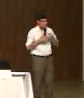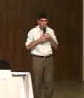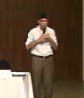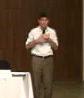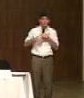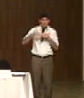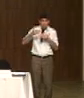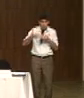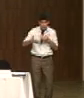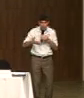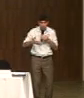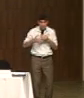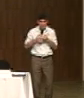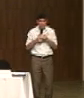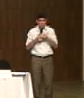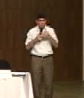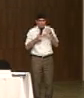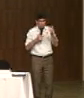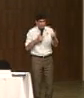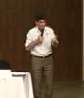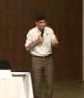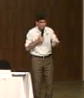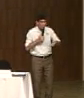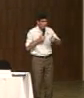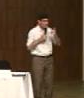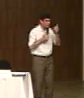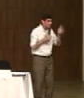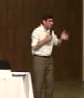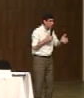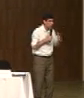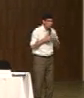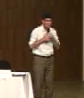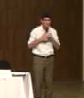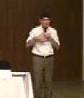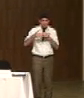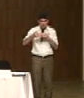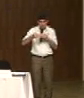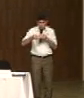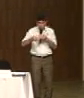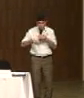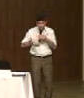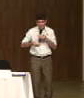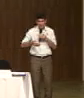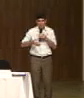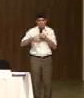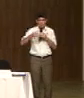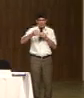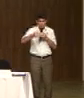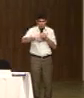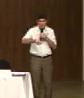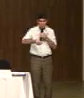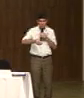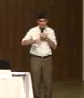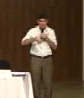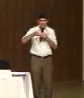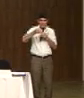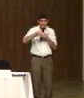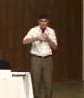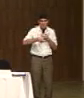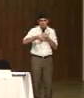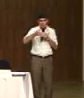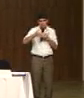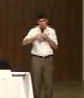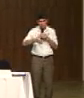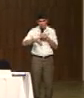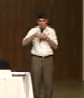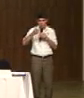tem no Instituto. Nós temos muita coisa que a gente não conhece, que a gente não usa, é preciso consolidar, dar um passo à frente,